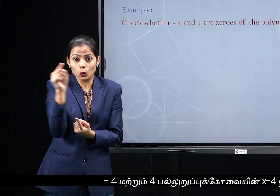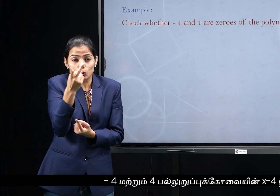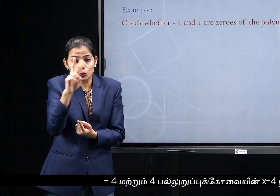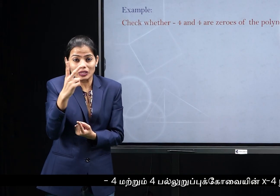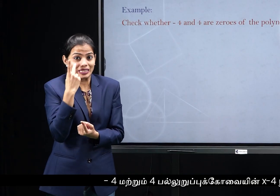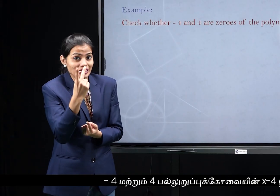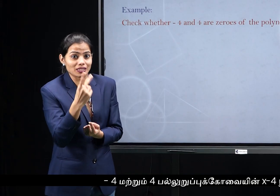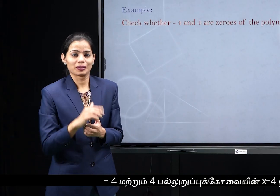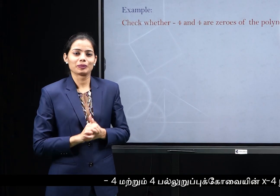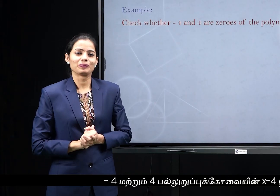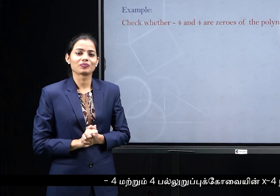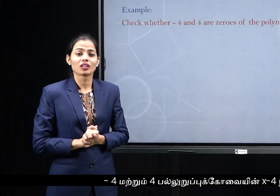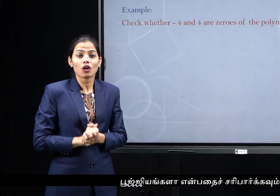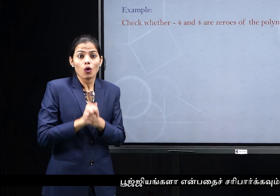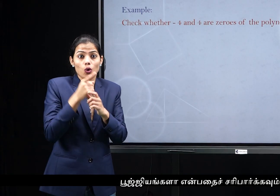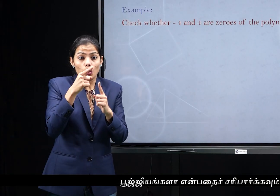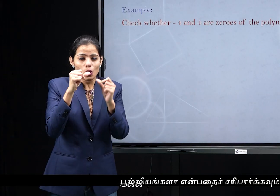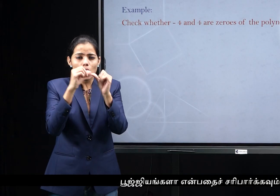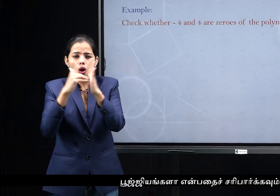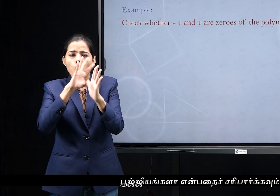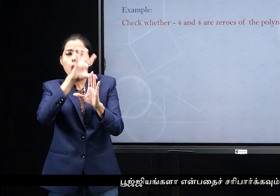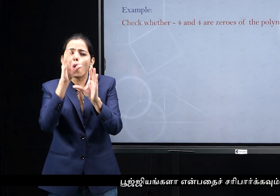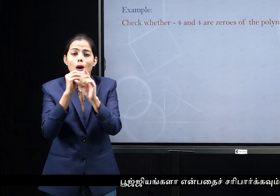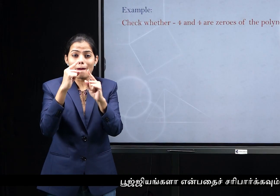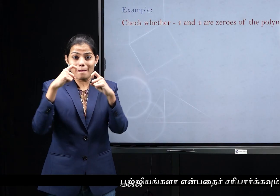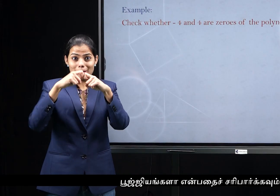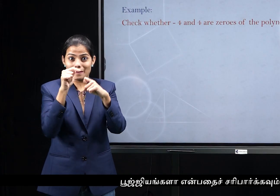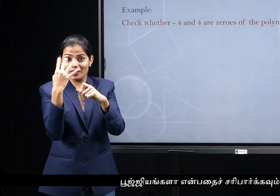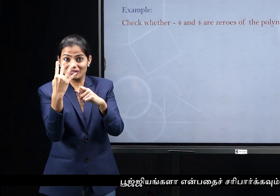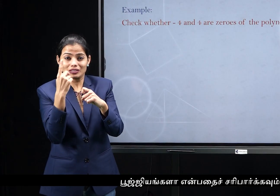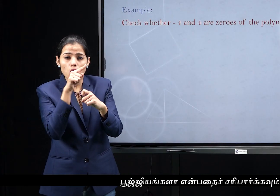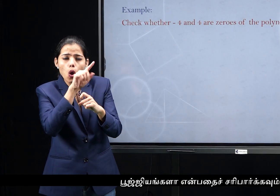பல்லுறுப்புக்கோவையின் x கழித்தல் 4 பூஜ்ஜியங்களா என்பதை சரிபார்க்கவும்.